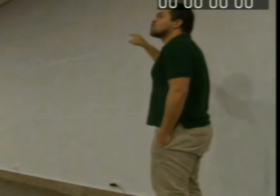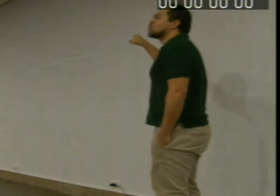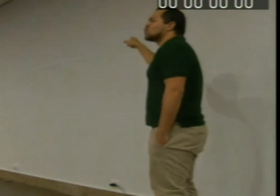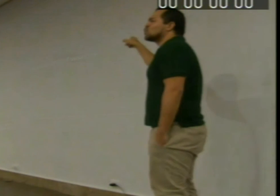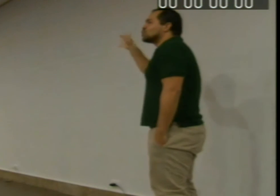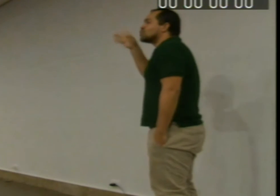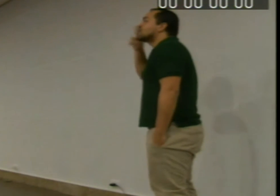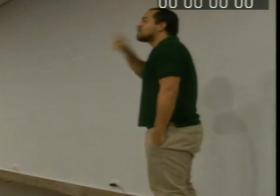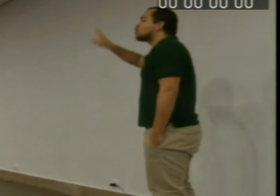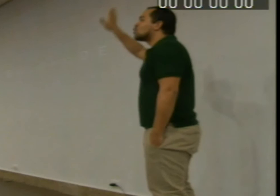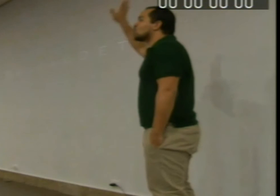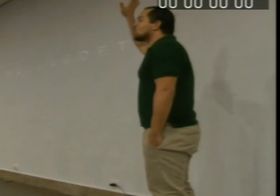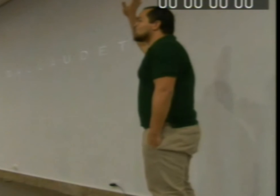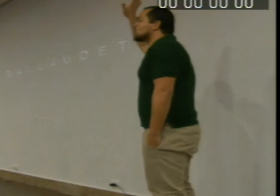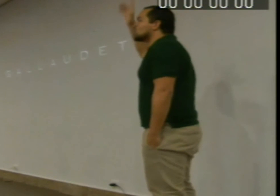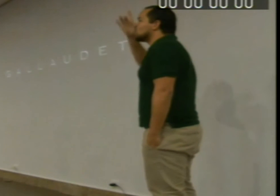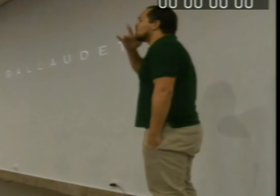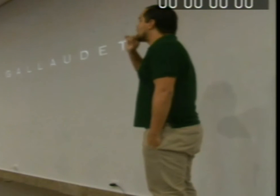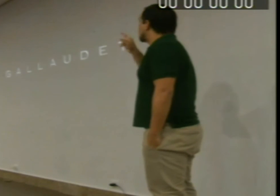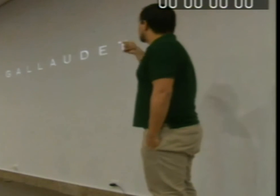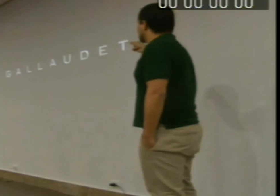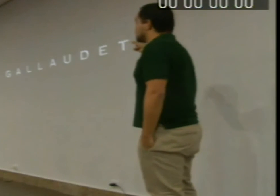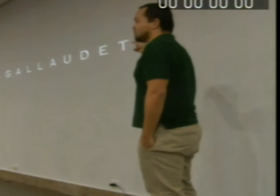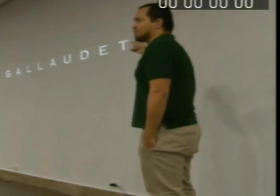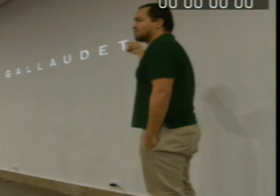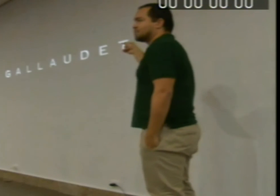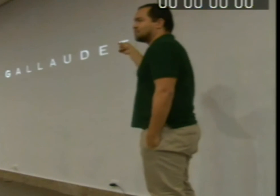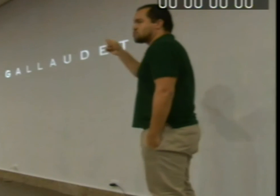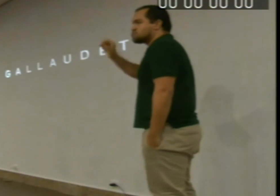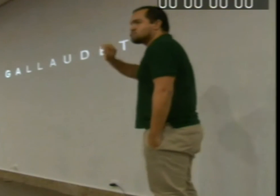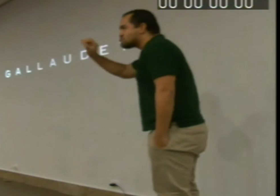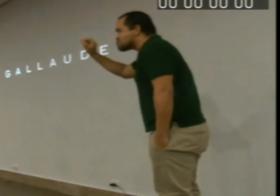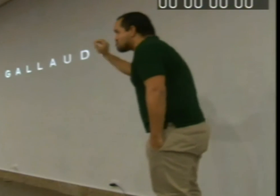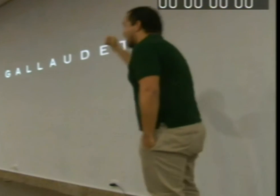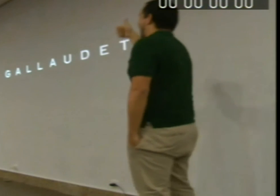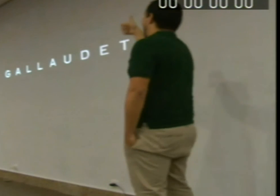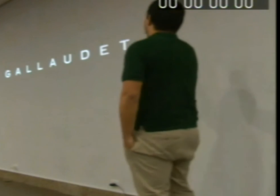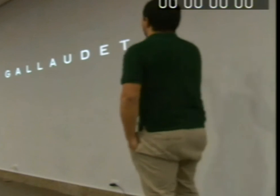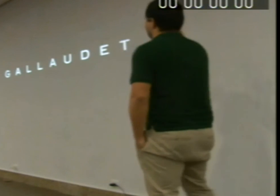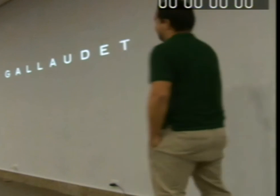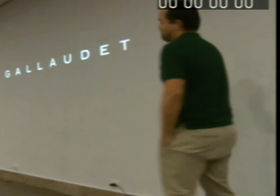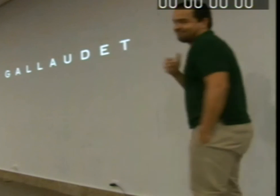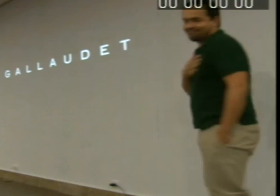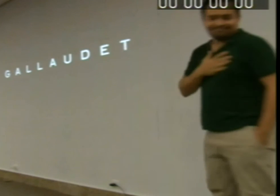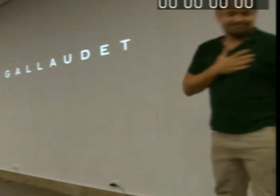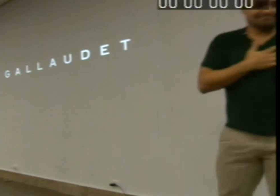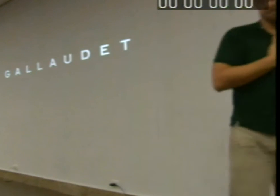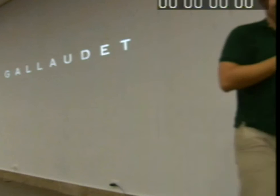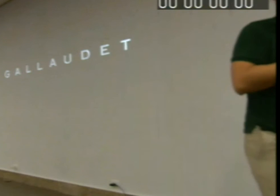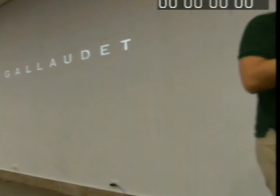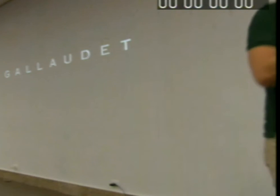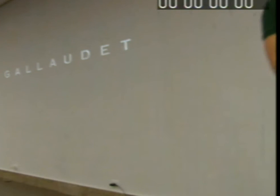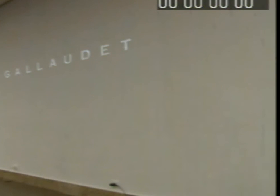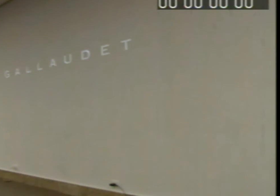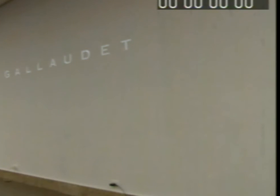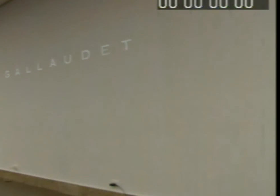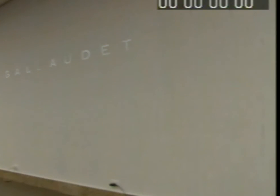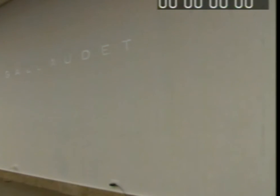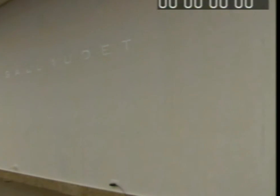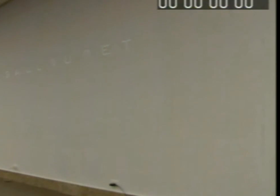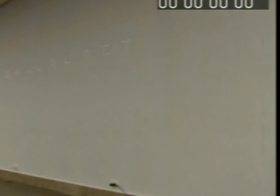bom Vocês já viram esse vídeo aqui Alguém já viu não Ah então tá bom então vamos